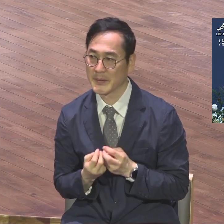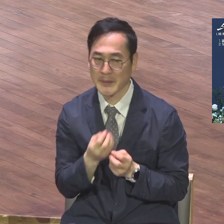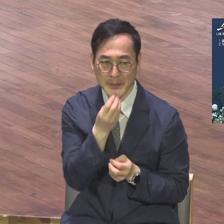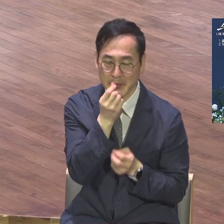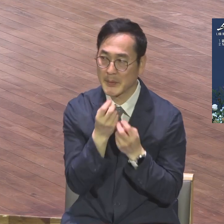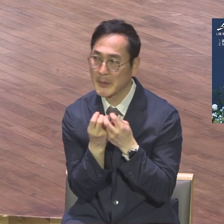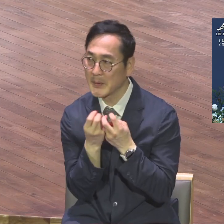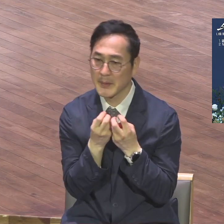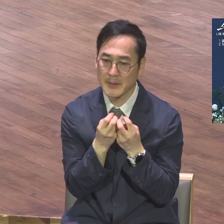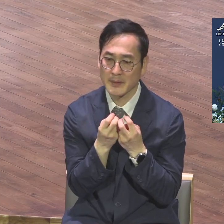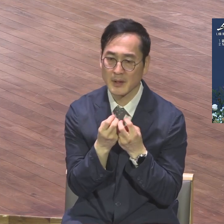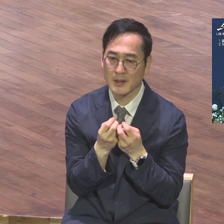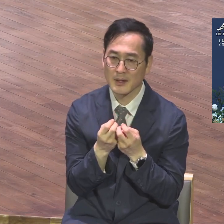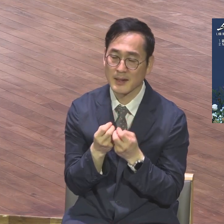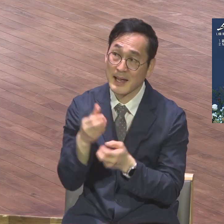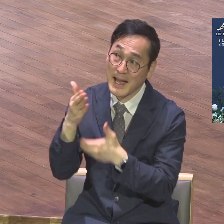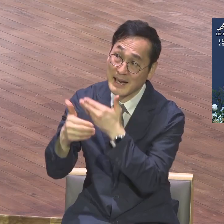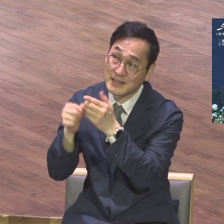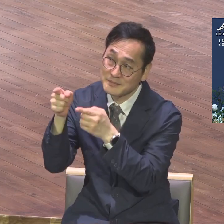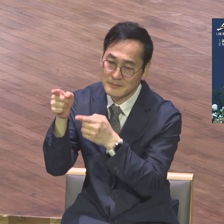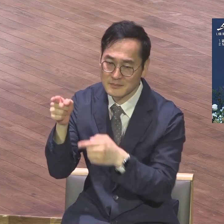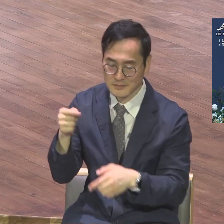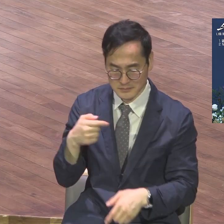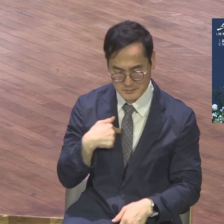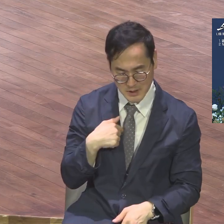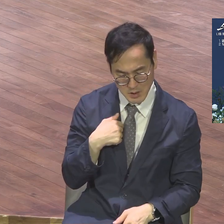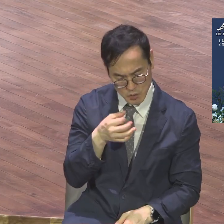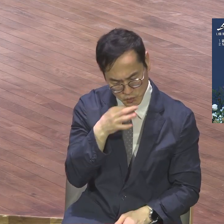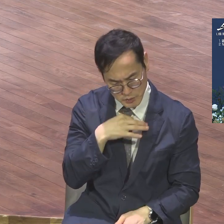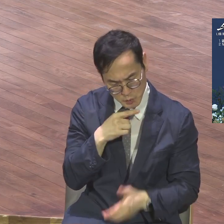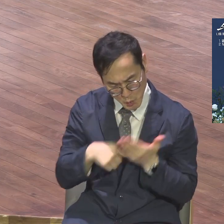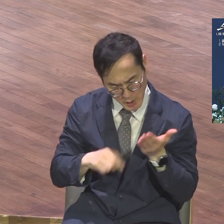앞에서 계산하면 할수록 손해요.